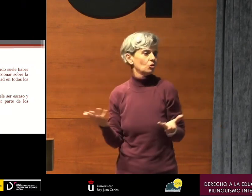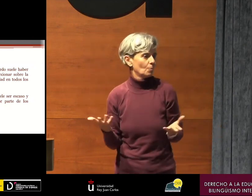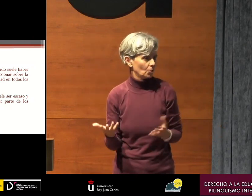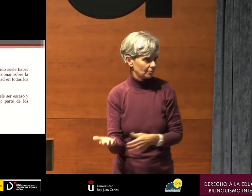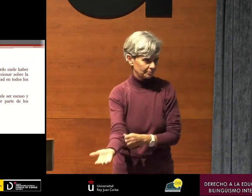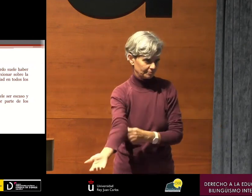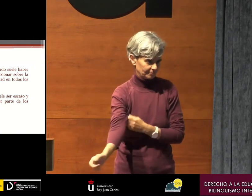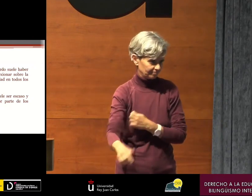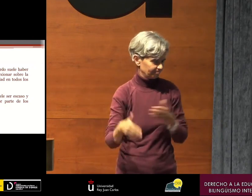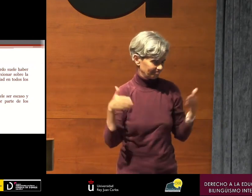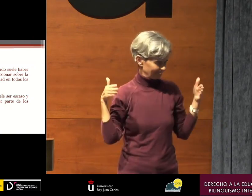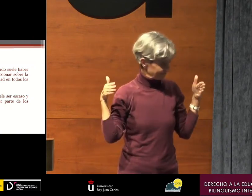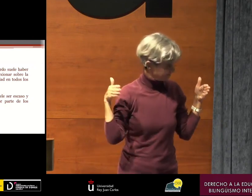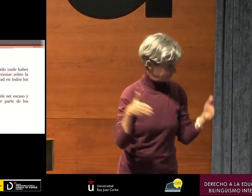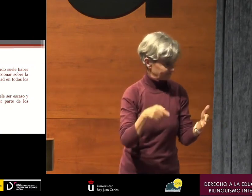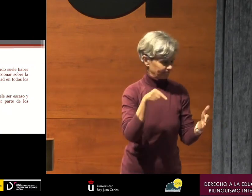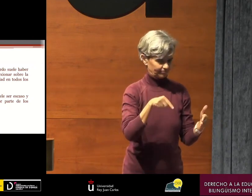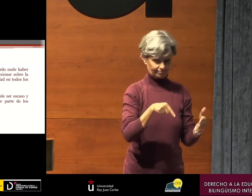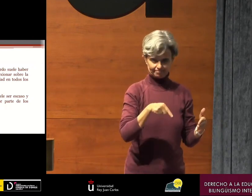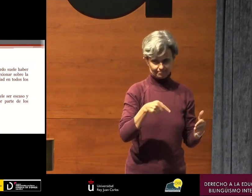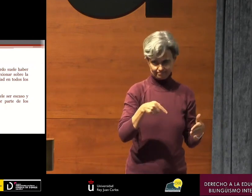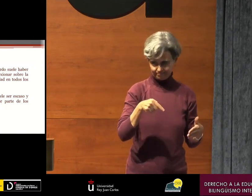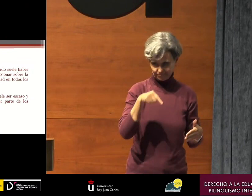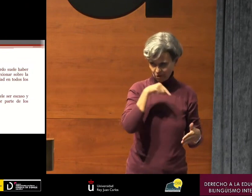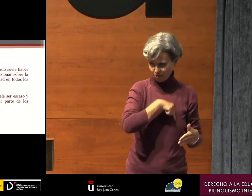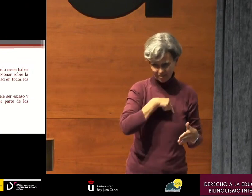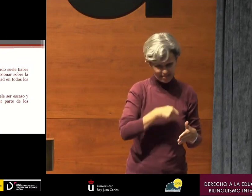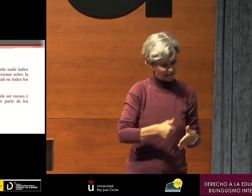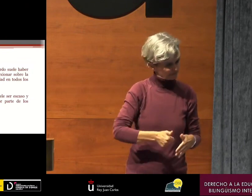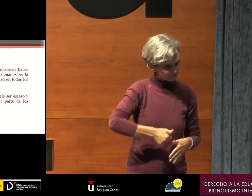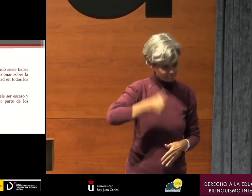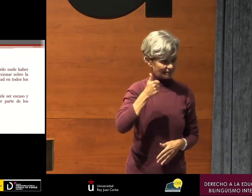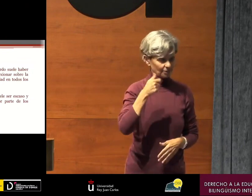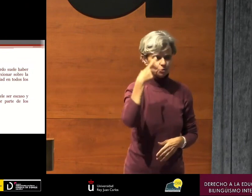esa conversación. ¿Cómo estimularla?